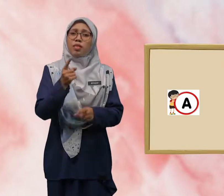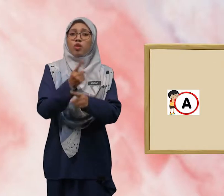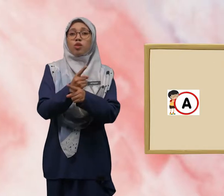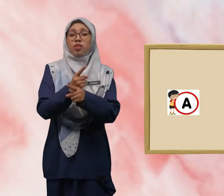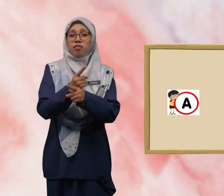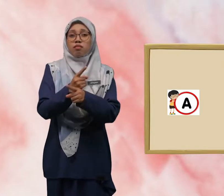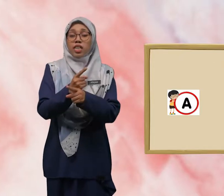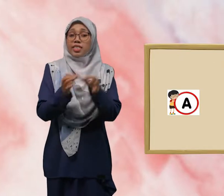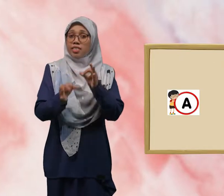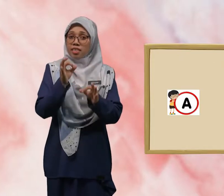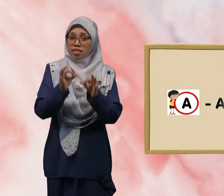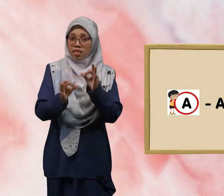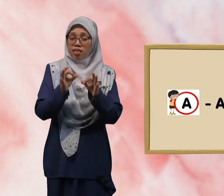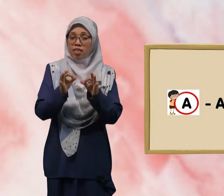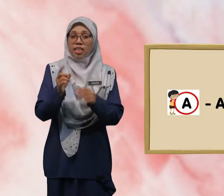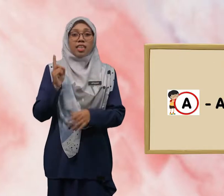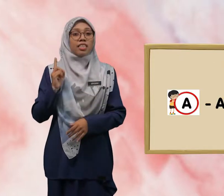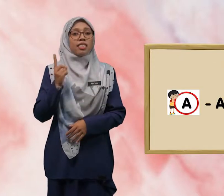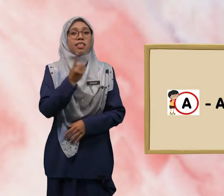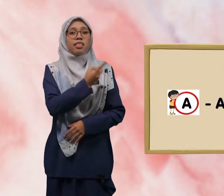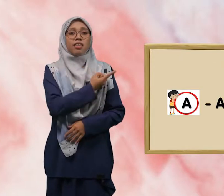betul jika kita